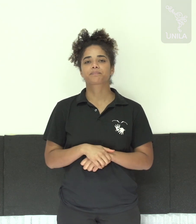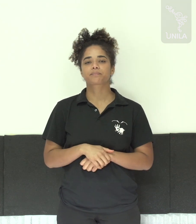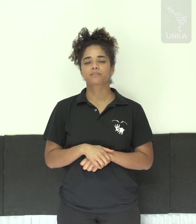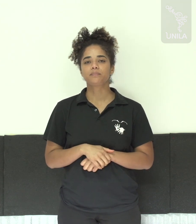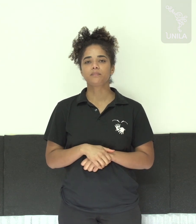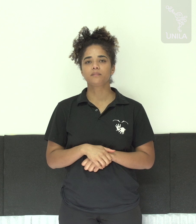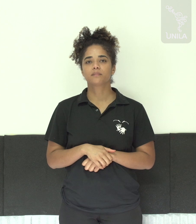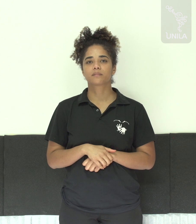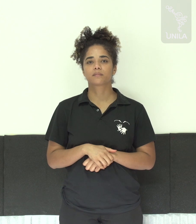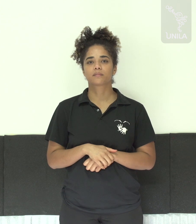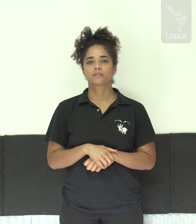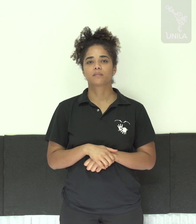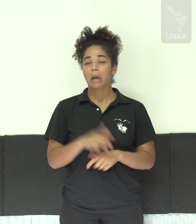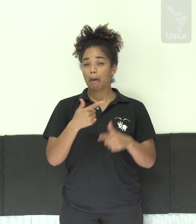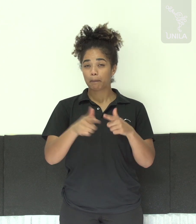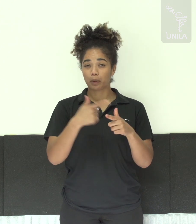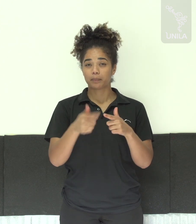de natureza civil,